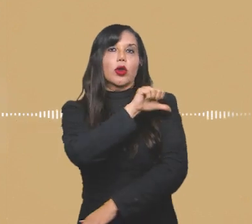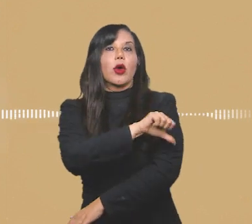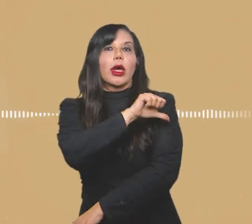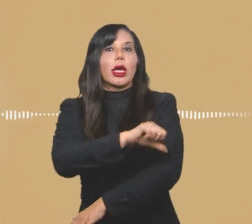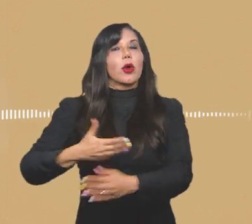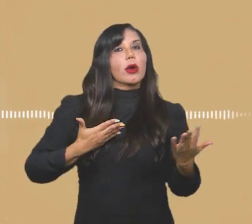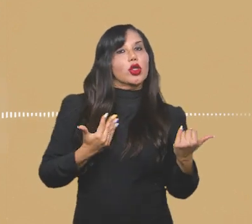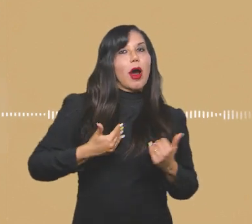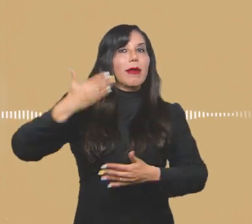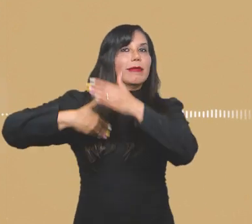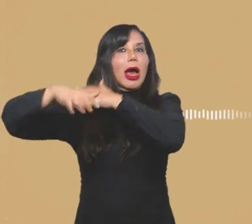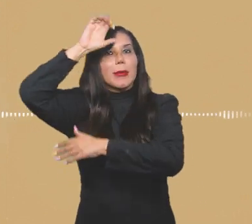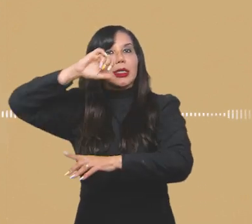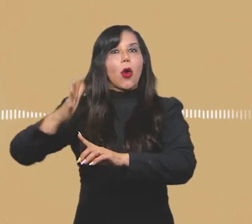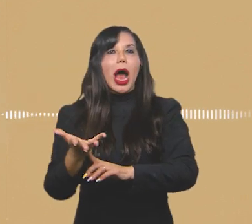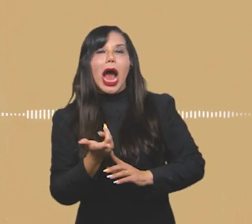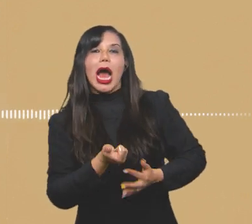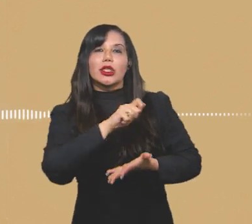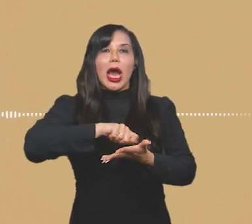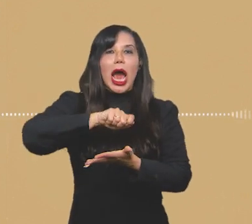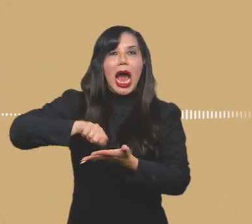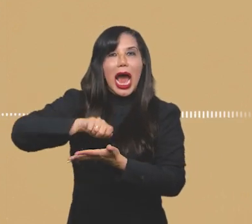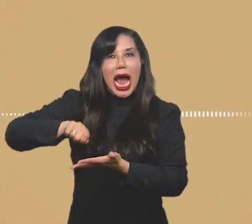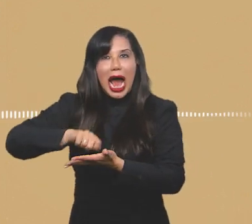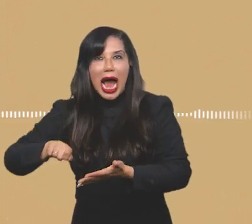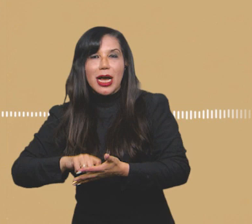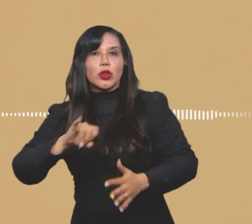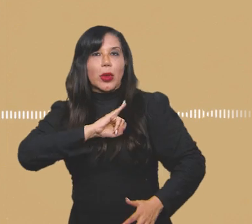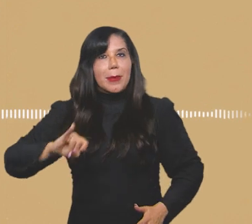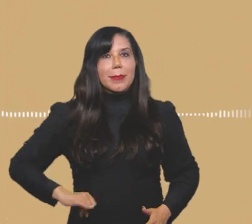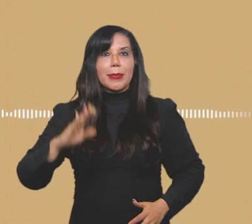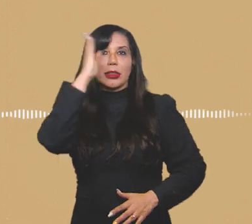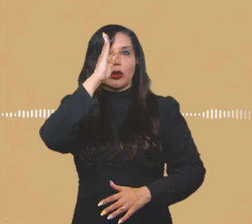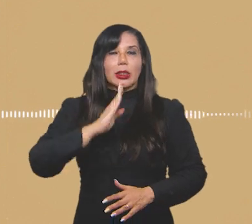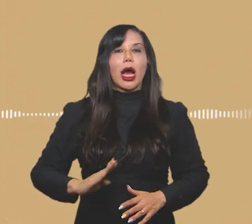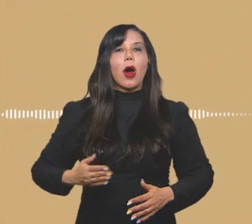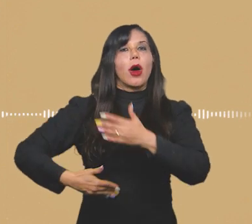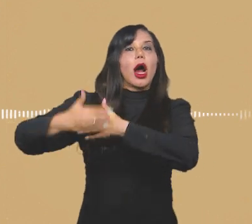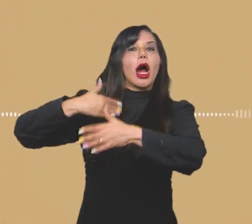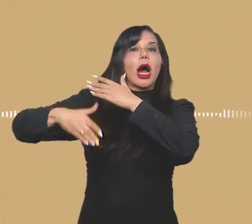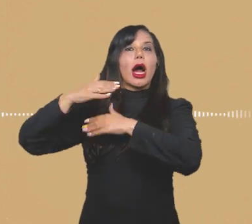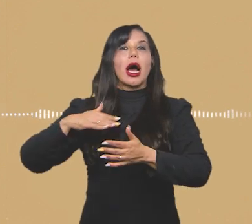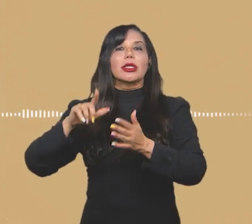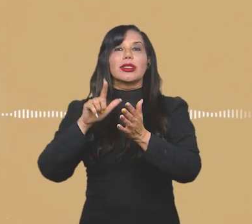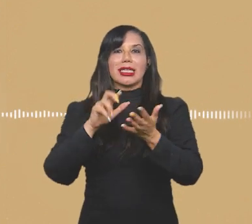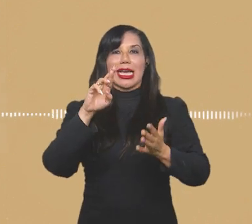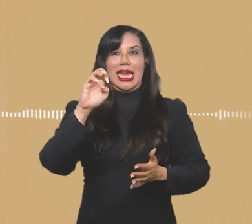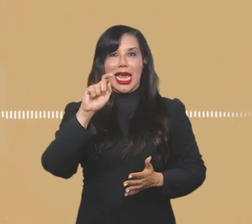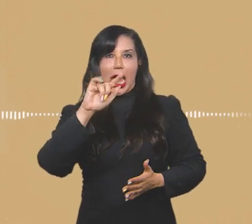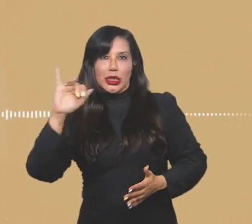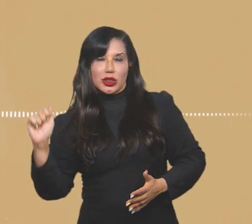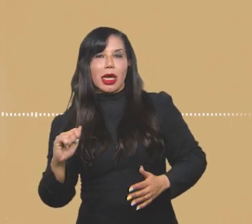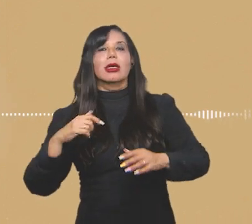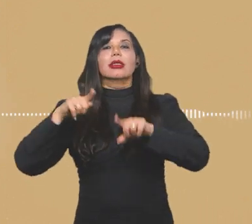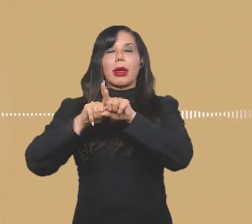Janeiro. Quando jovem, aprendeu a arte gráfica na Tipografia Imperial e Nacional, chamada anteriormente de Impressão Régia,